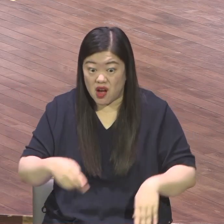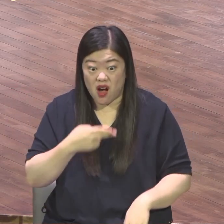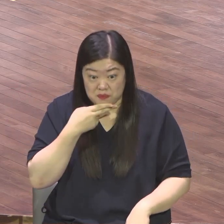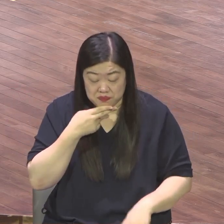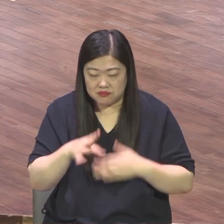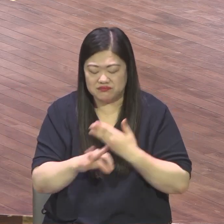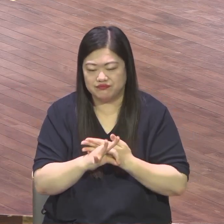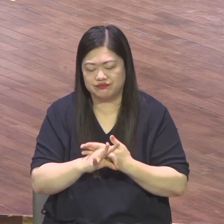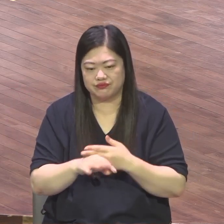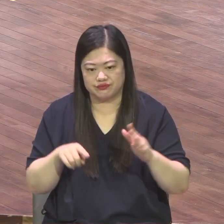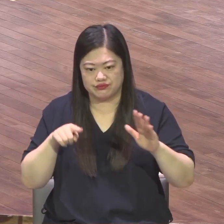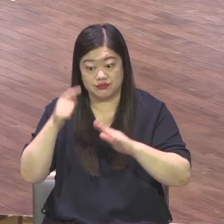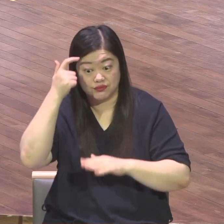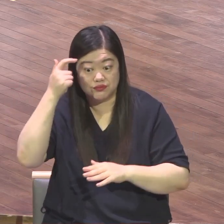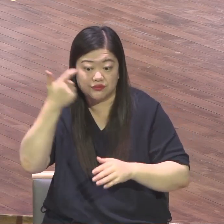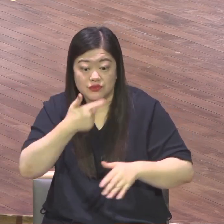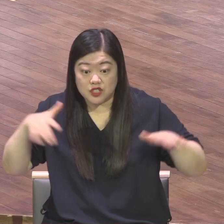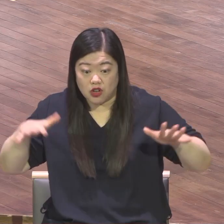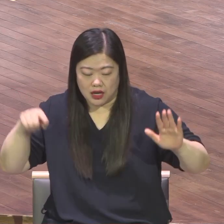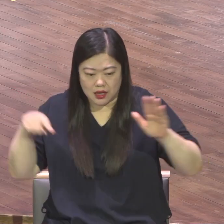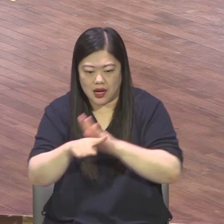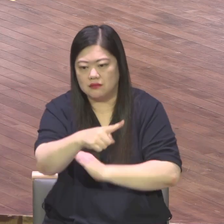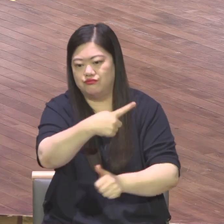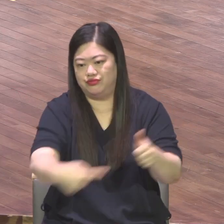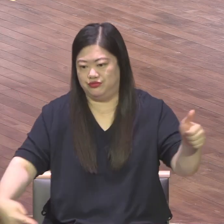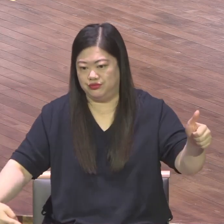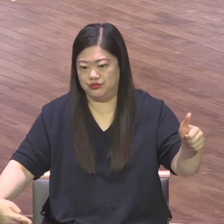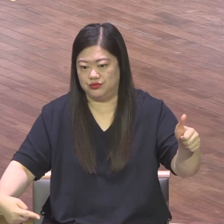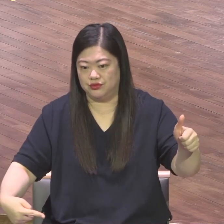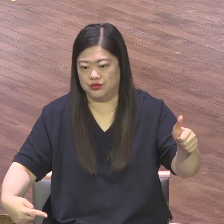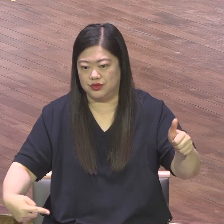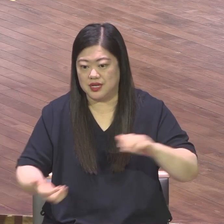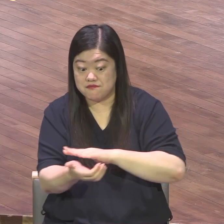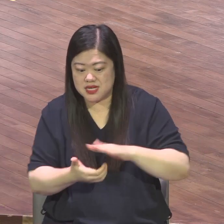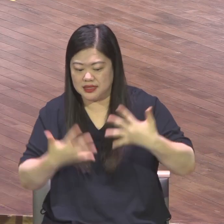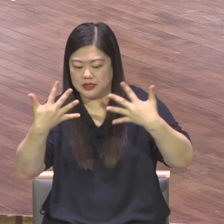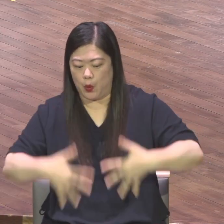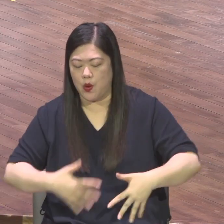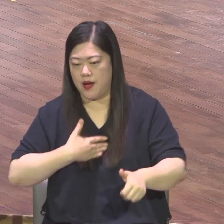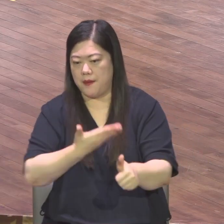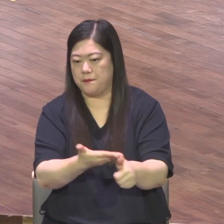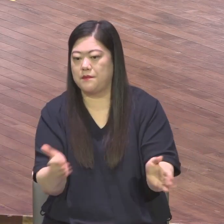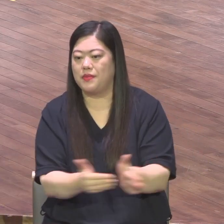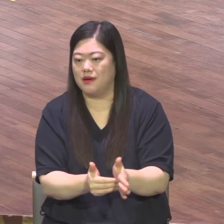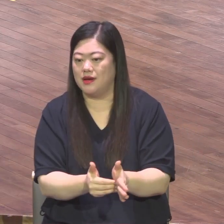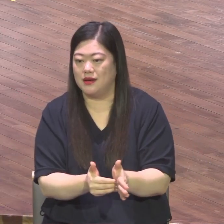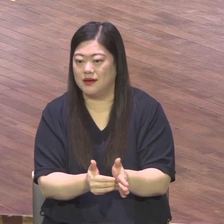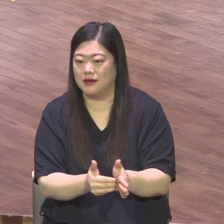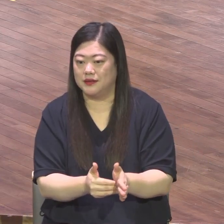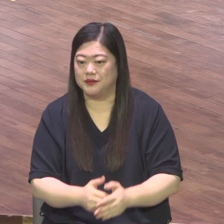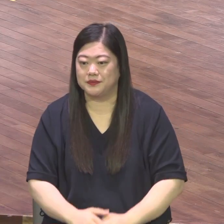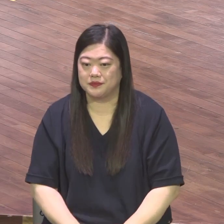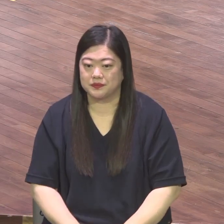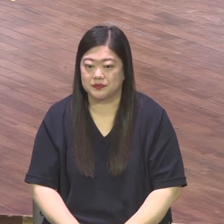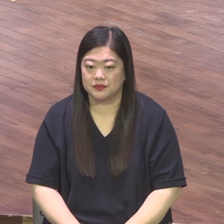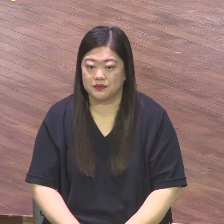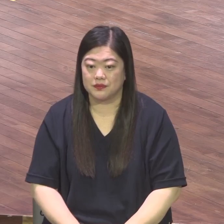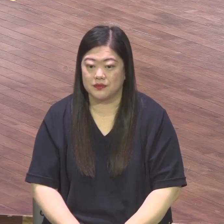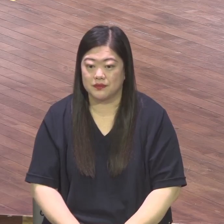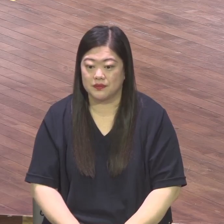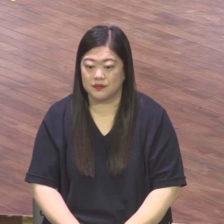양의 피를 바른 그 집은 재앙이 지나갔어요. 재앙이